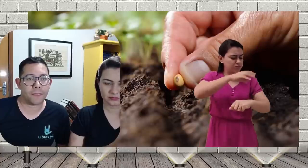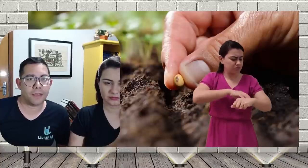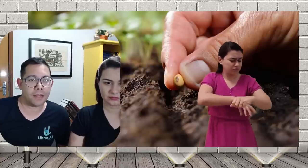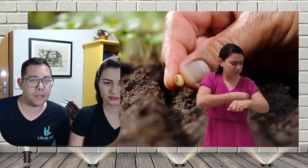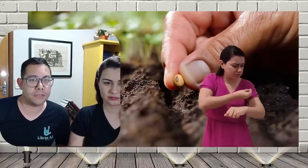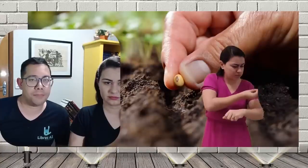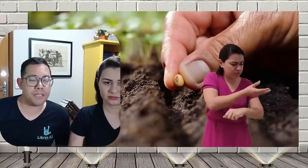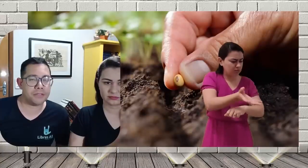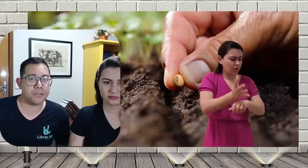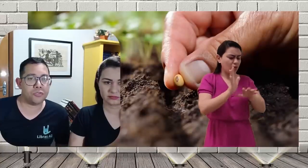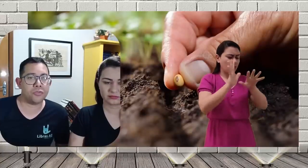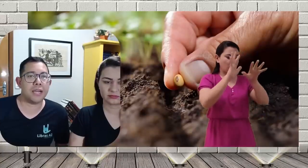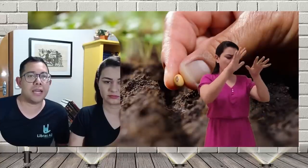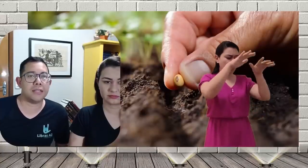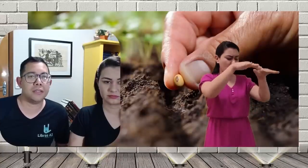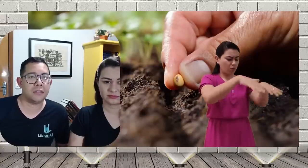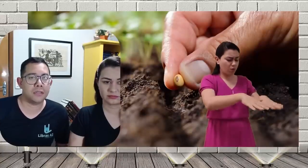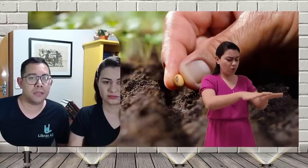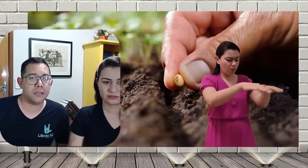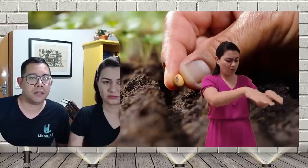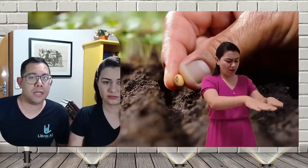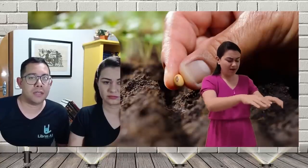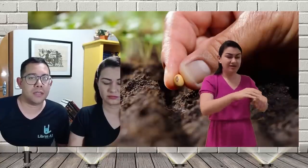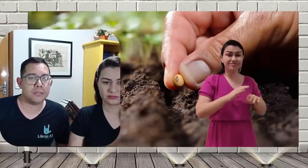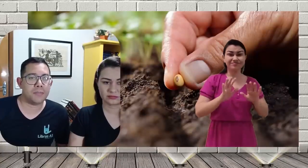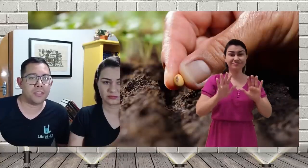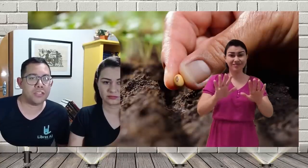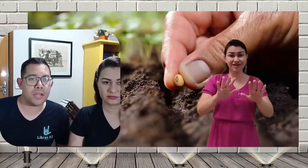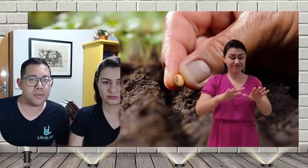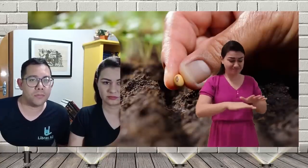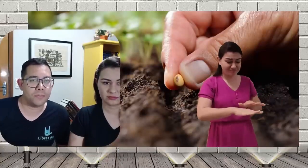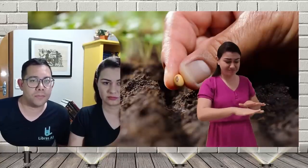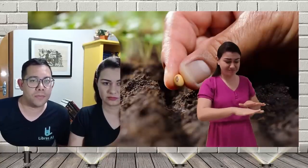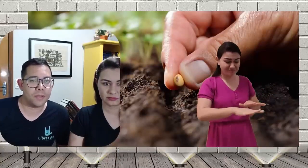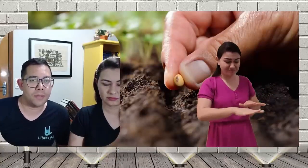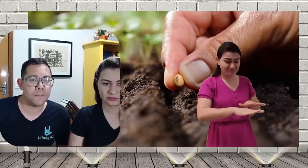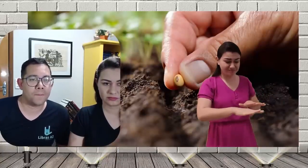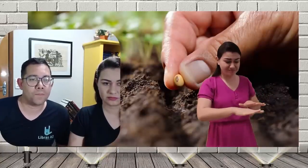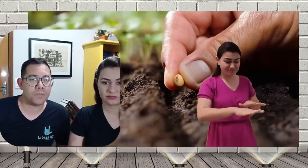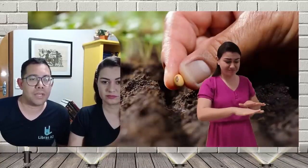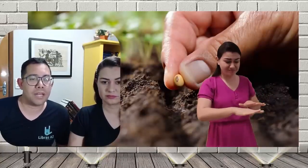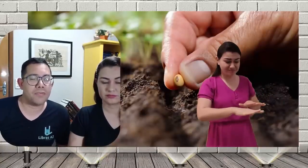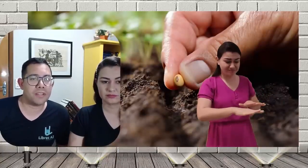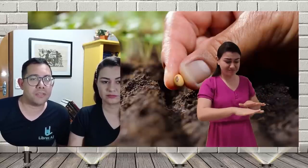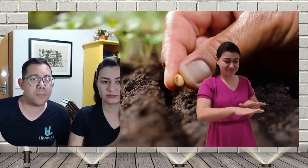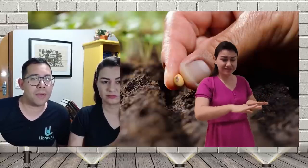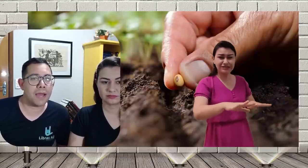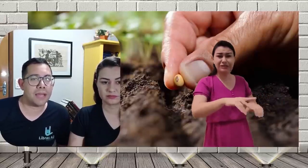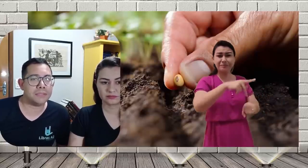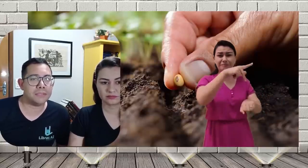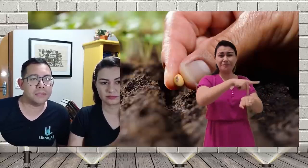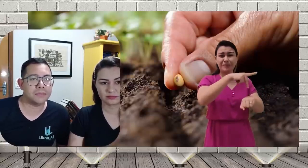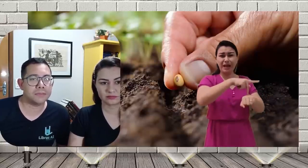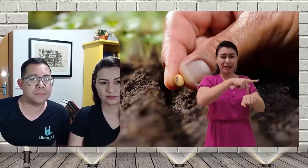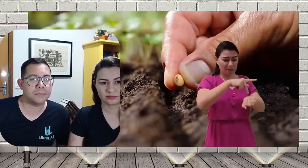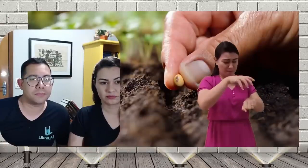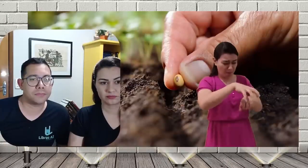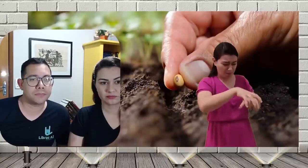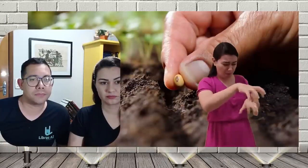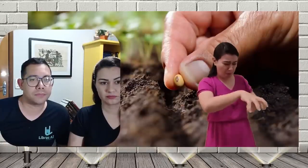Olha lá, semente sendo jogada. E a semente caiu. E ela fala assim, ó, mas...